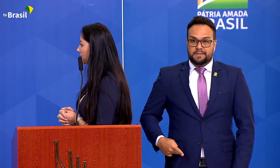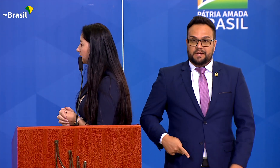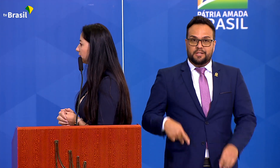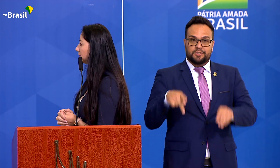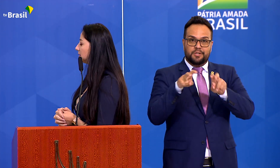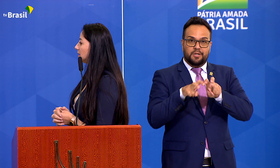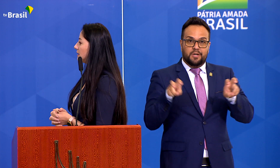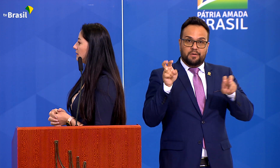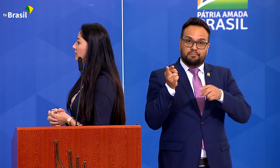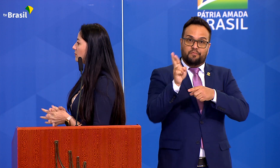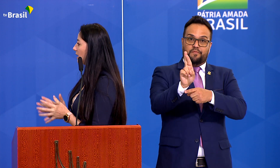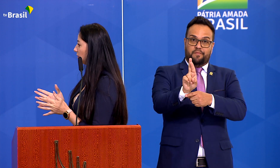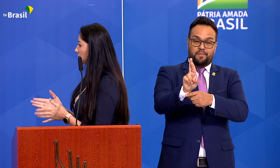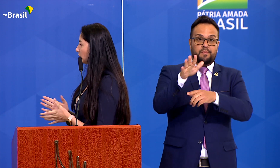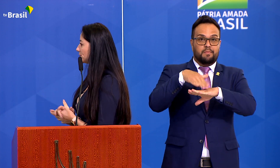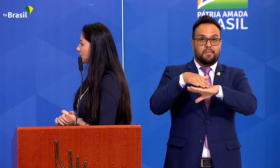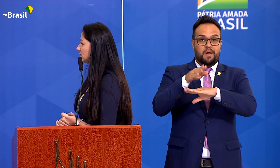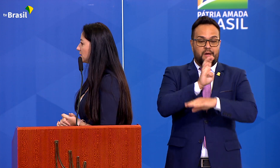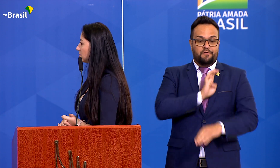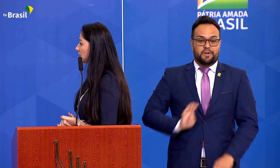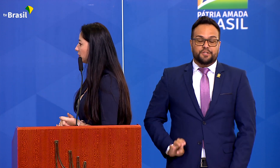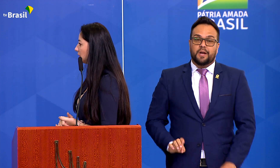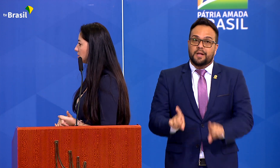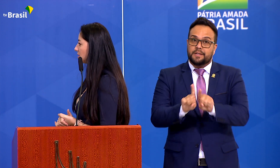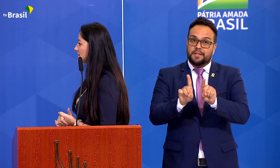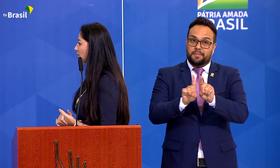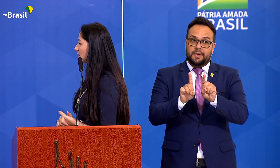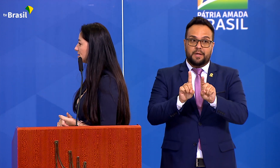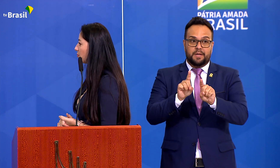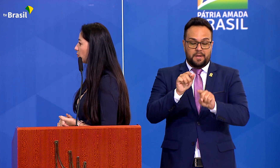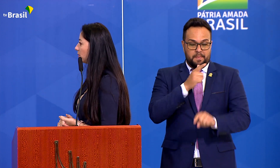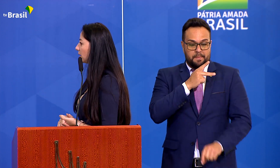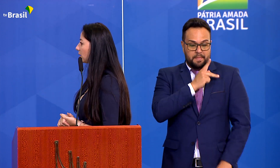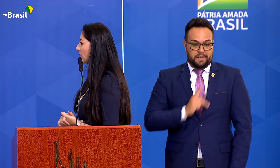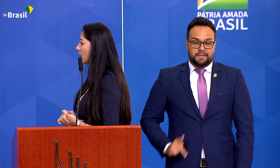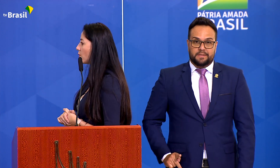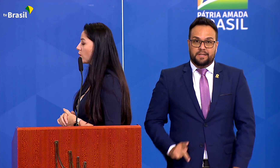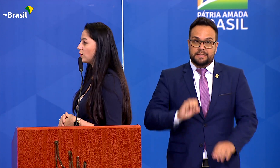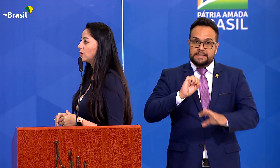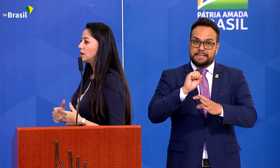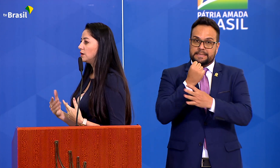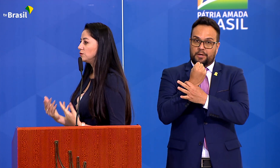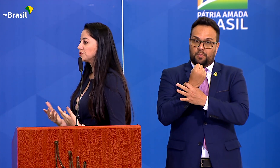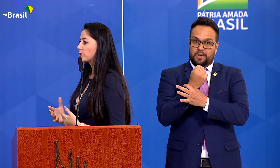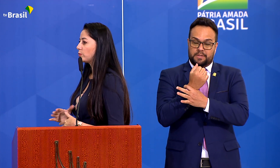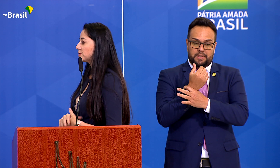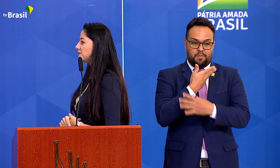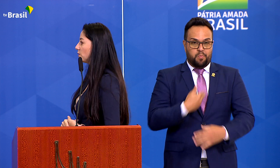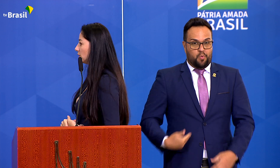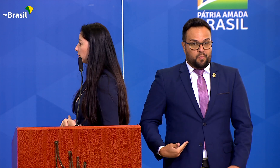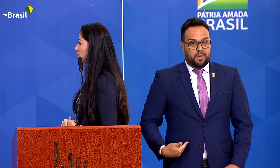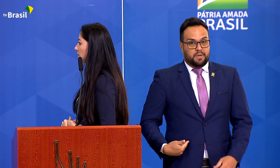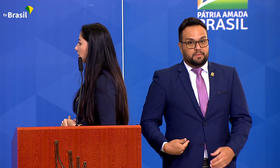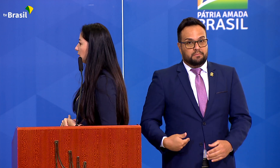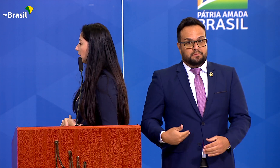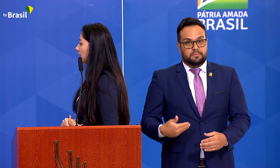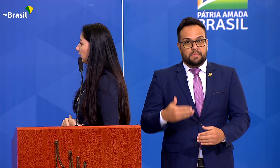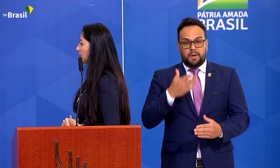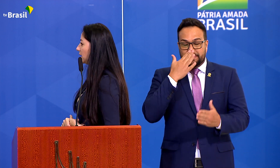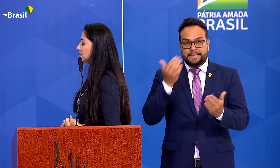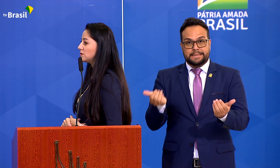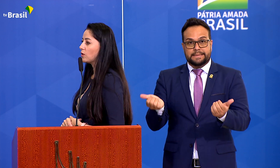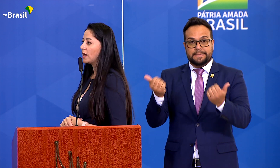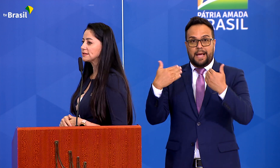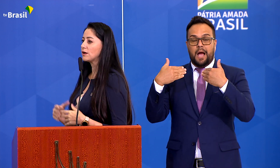evangélica e também nosso presidente da frente da Segurança Pública ao qual nos proporcionam